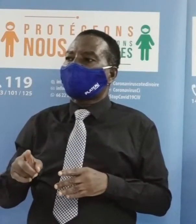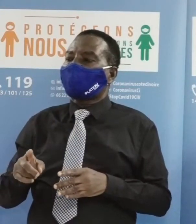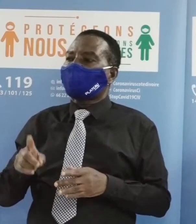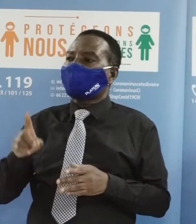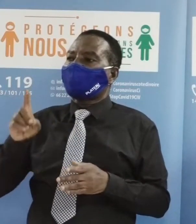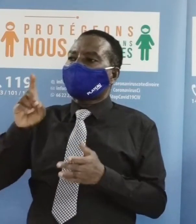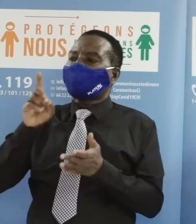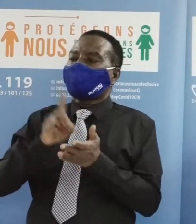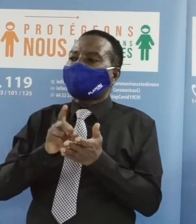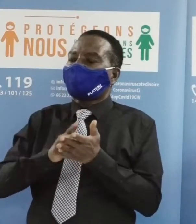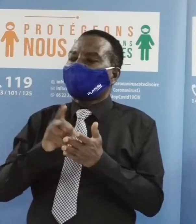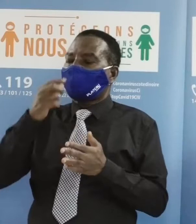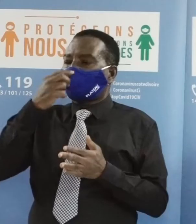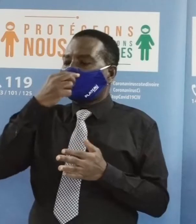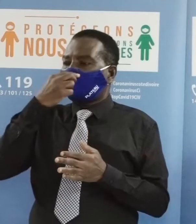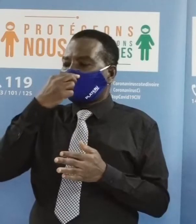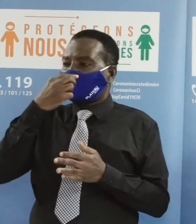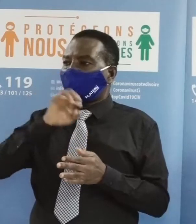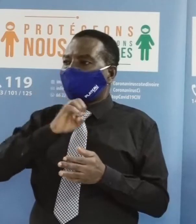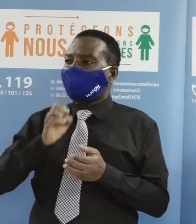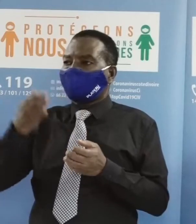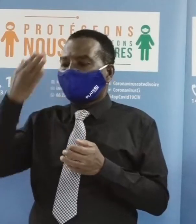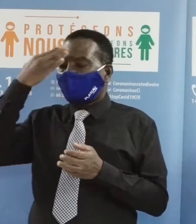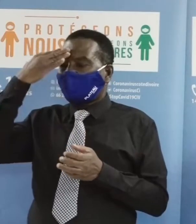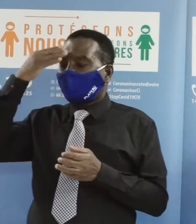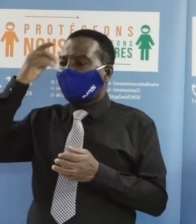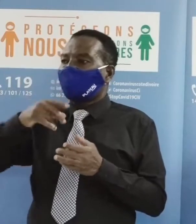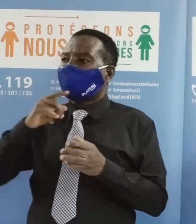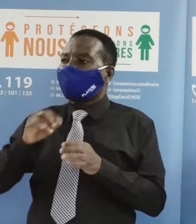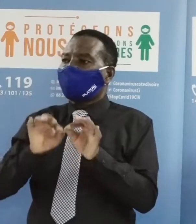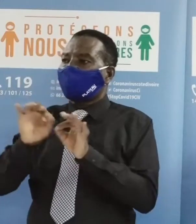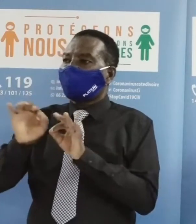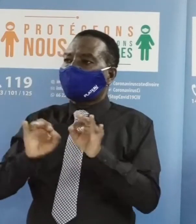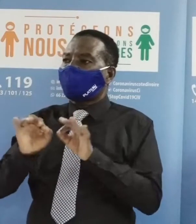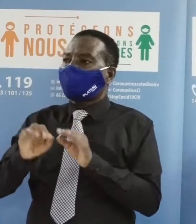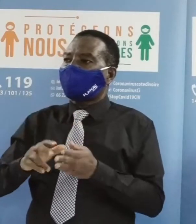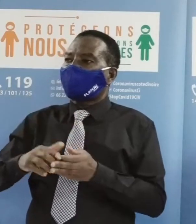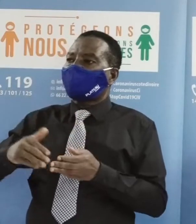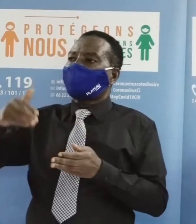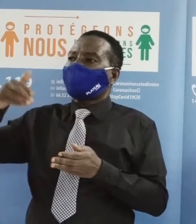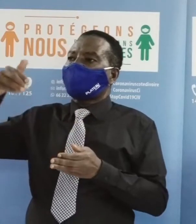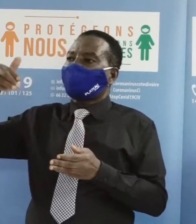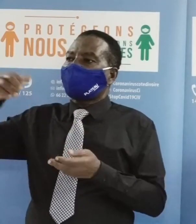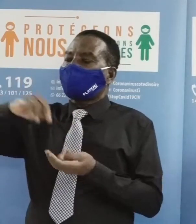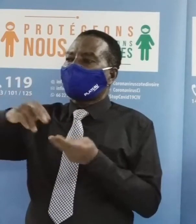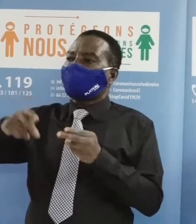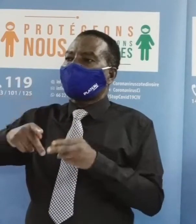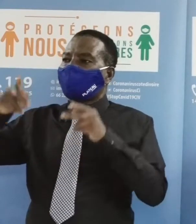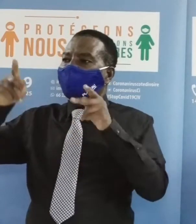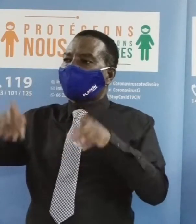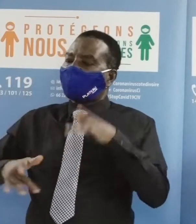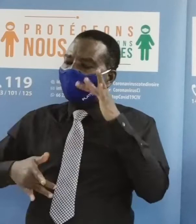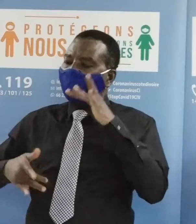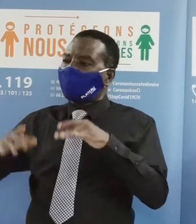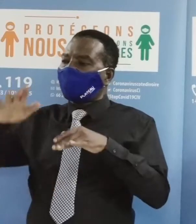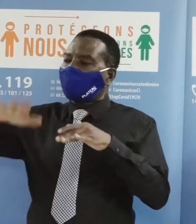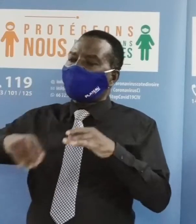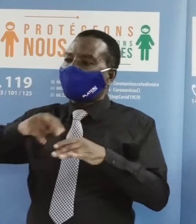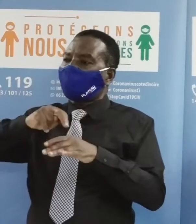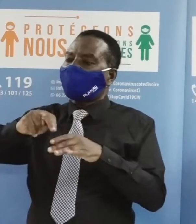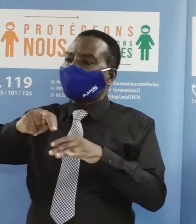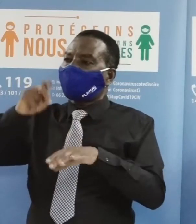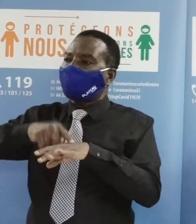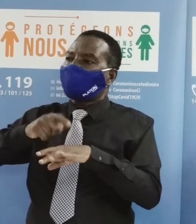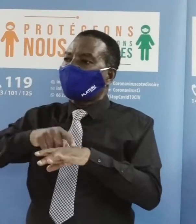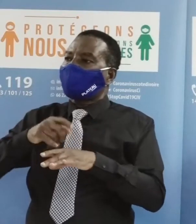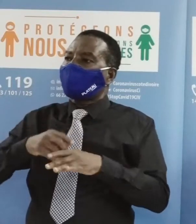edith quoi si je me recevoir qu'est ce qui explique la hausse du nombre de cas ces derniers temps c'est un pâle